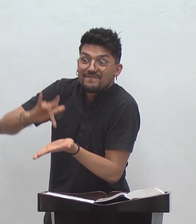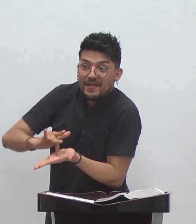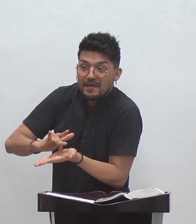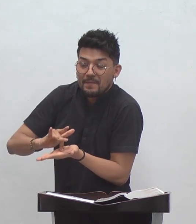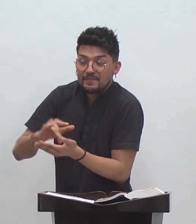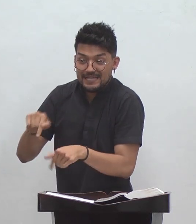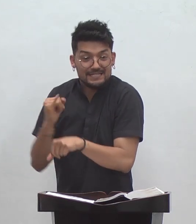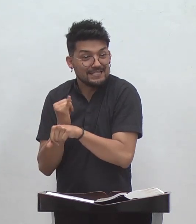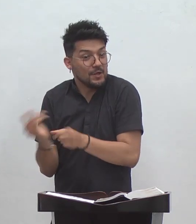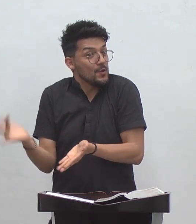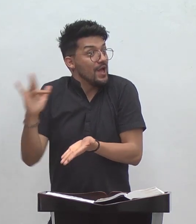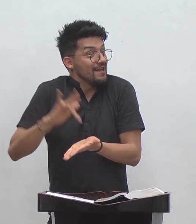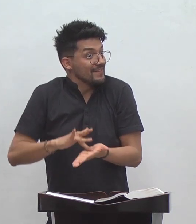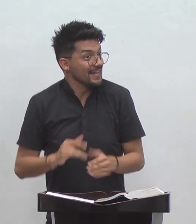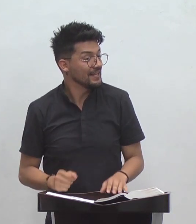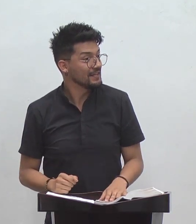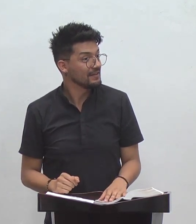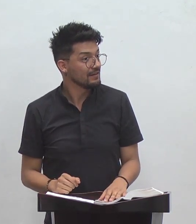la iglesia vienen por primera vez.